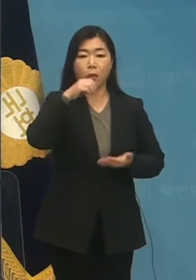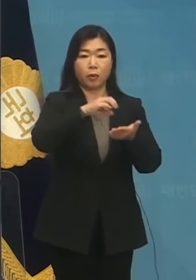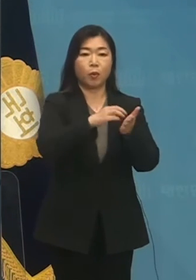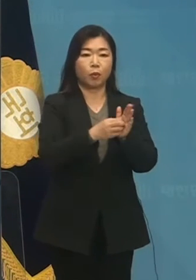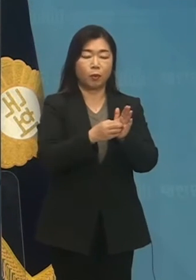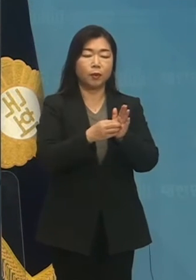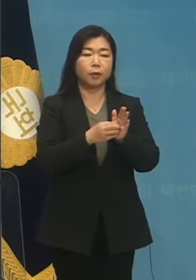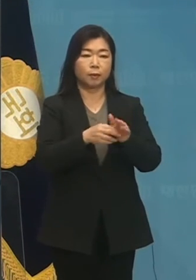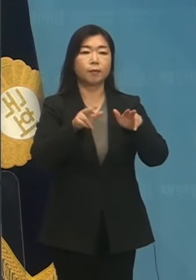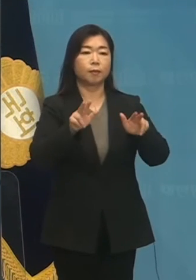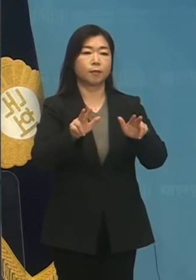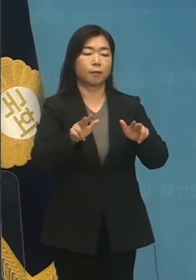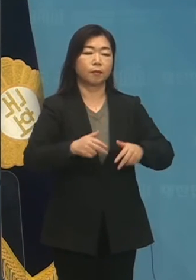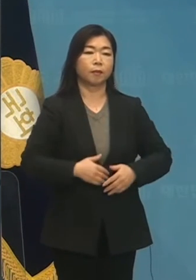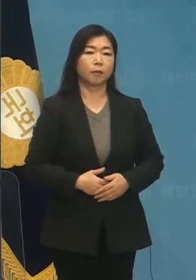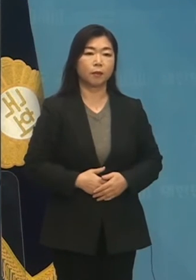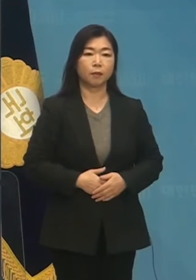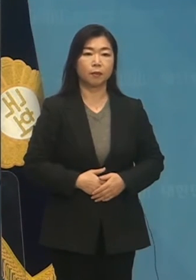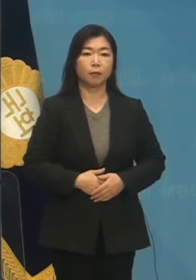힘들 지경입니다.